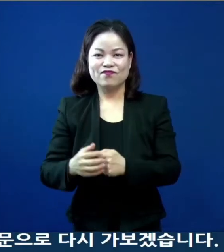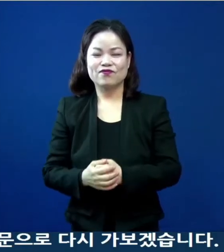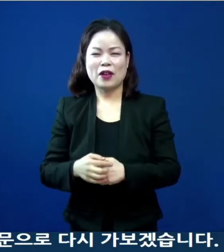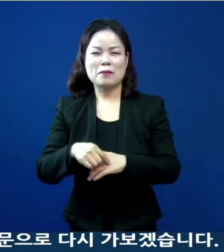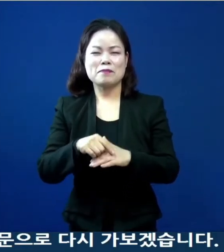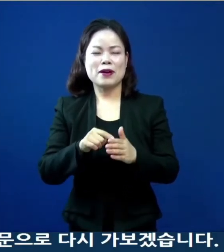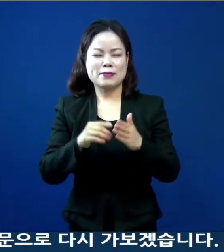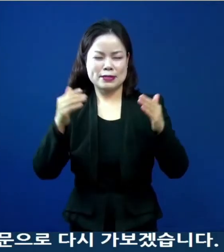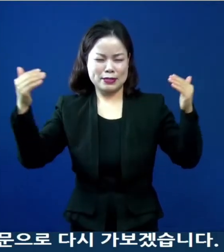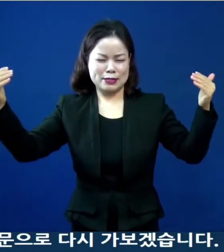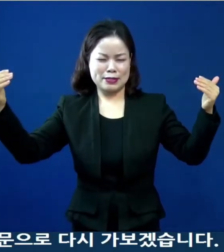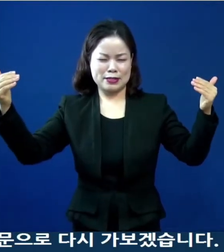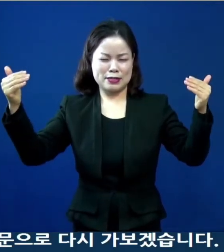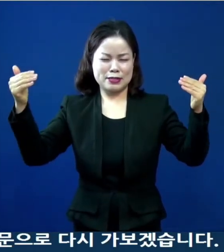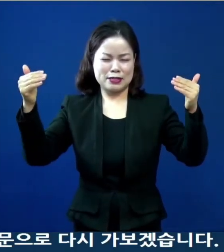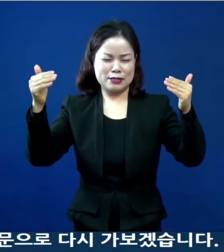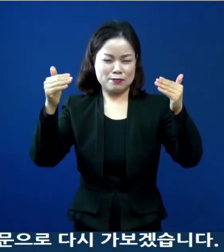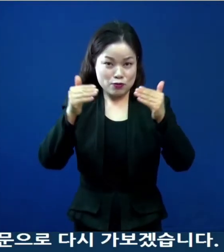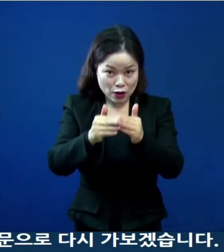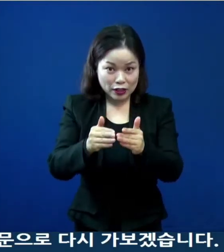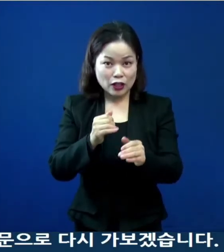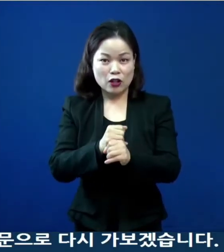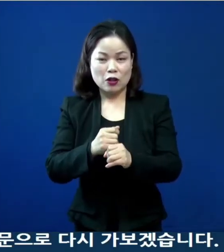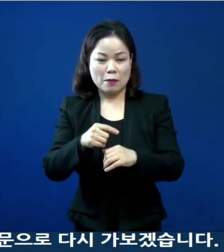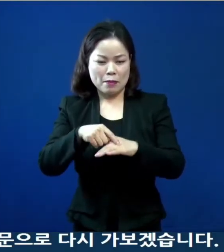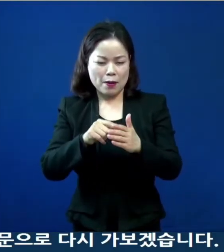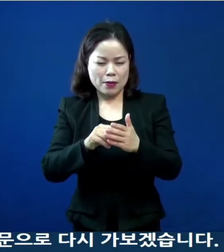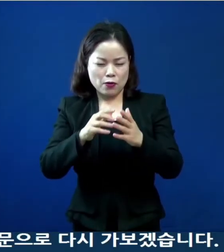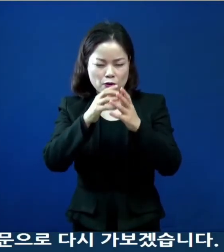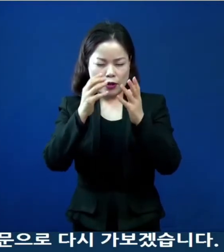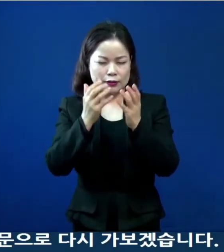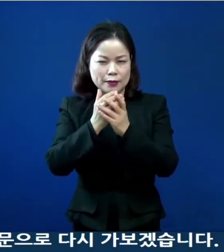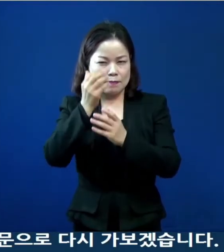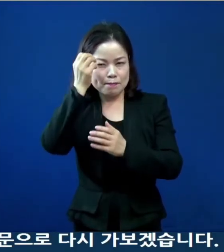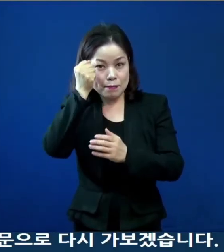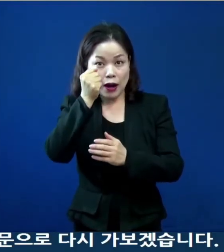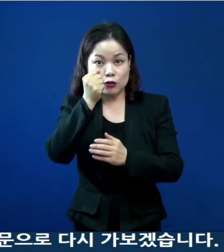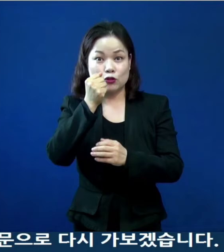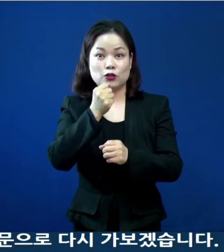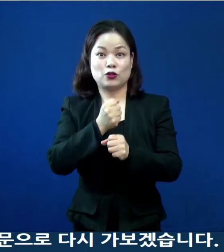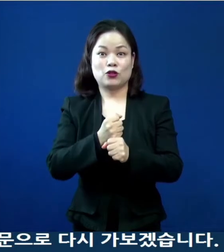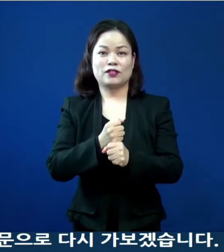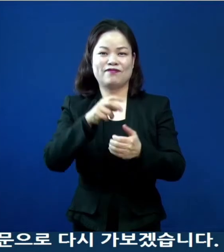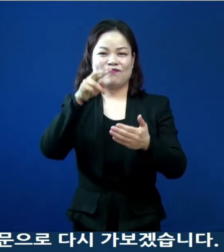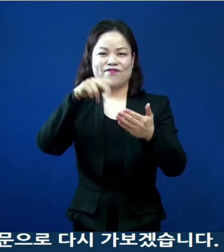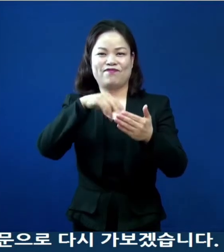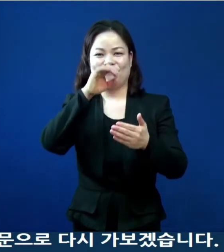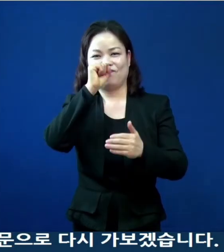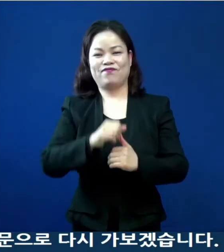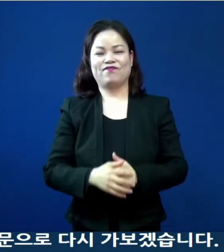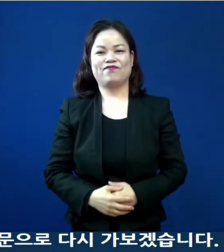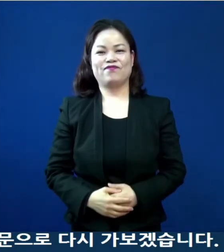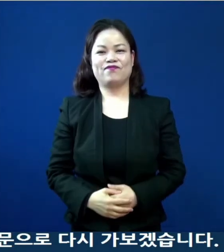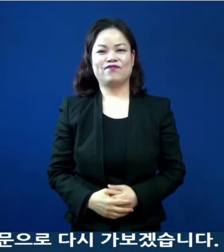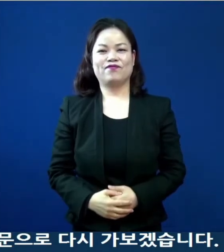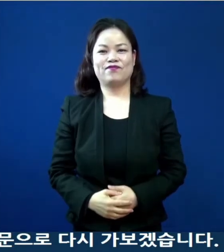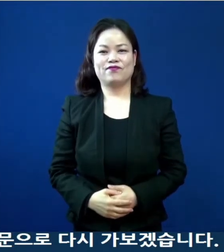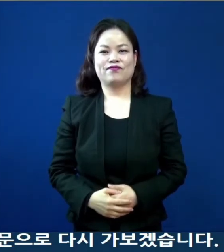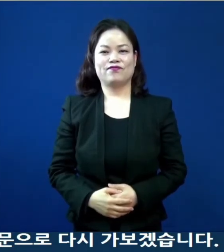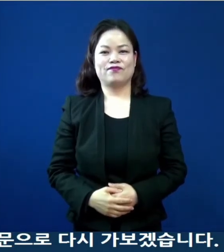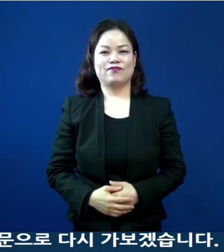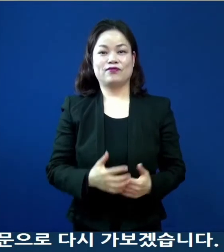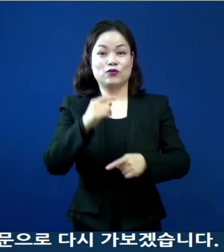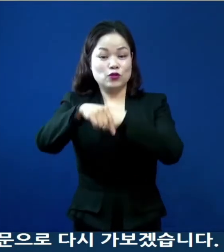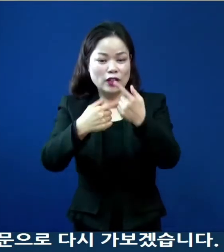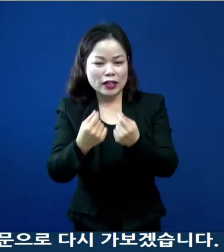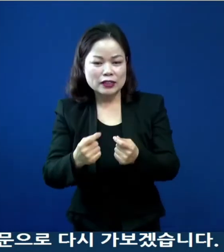마음을 좀 집중해서 이 말씀이 우리 속에 온전히 와 닿을 수 있도록 읽었으면 좋겠습니다. 같이